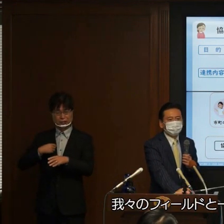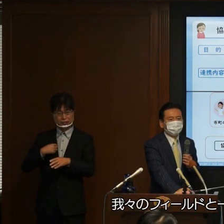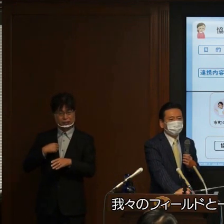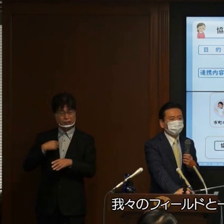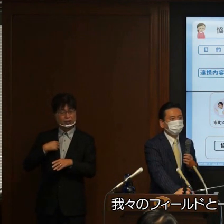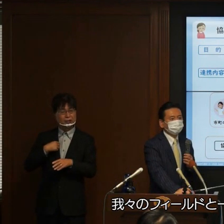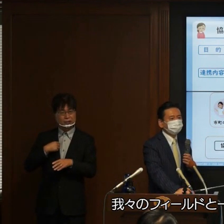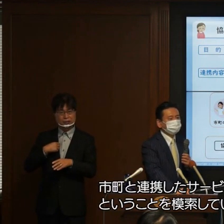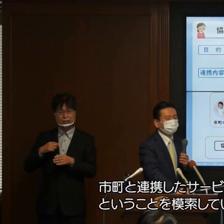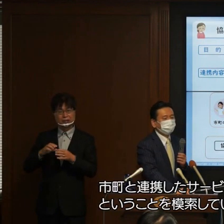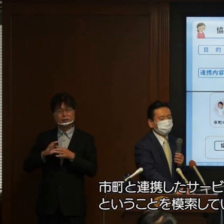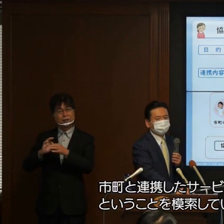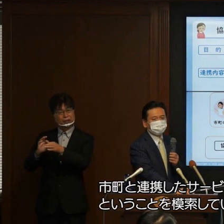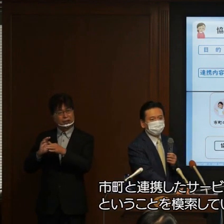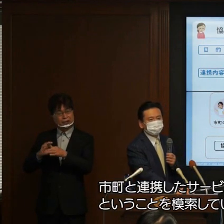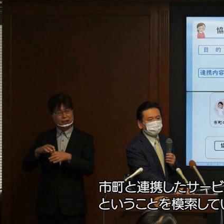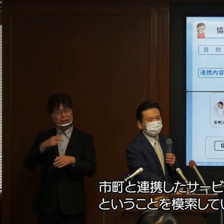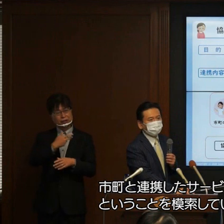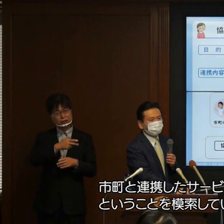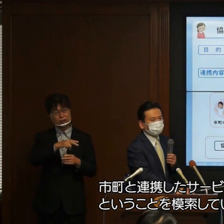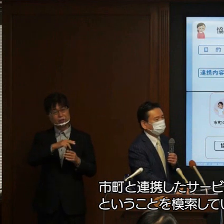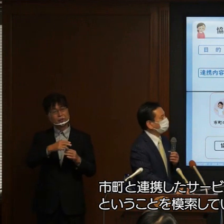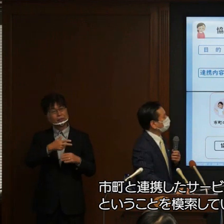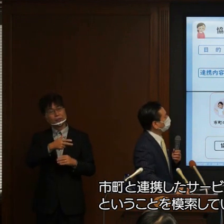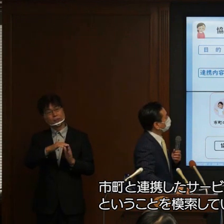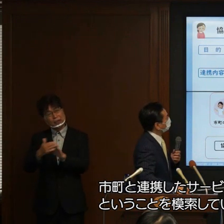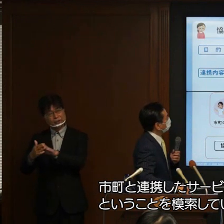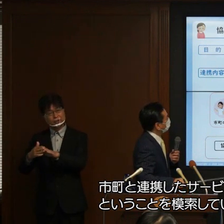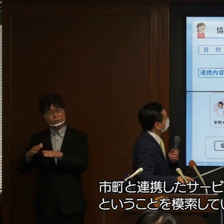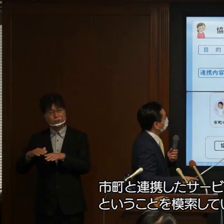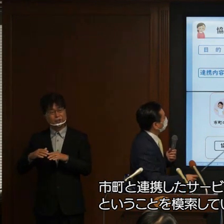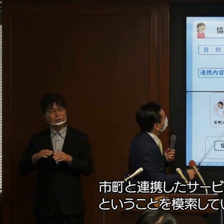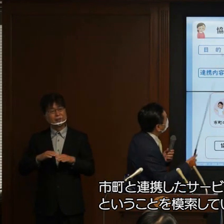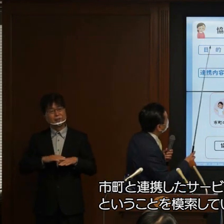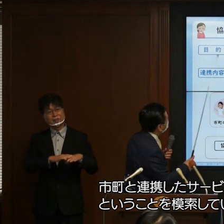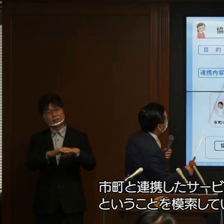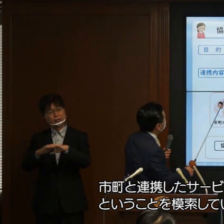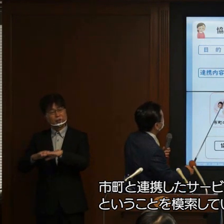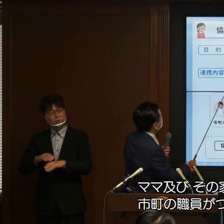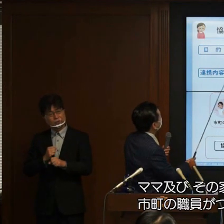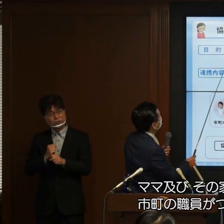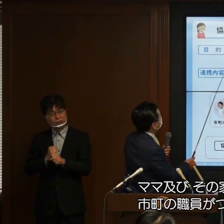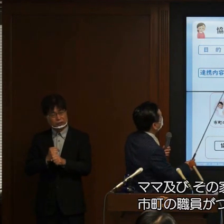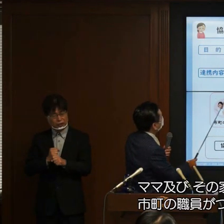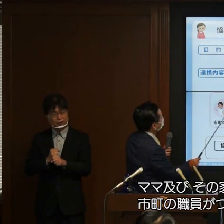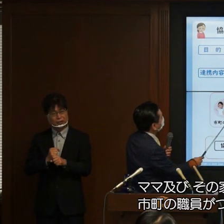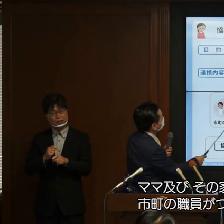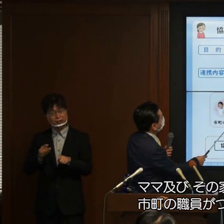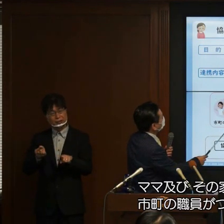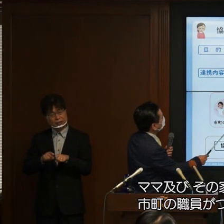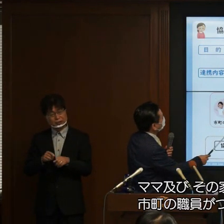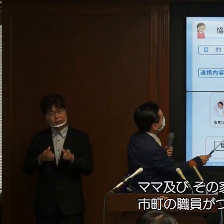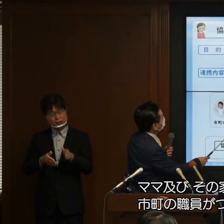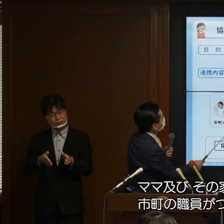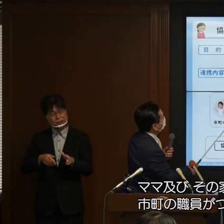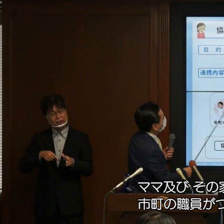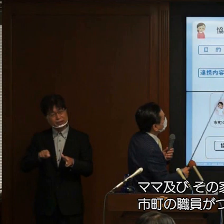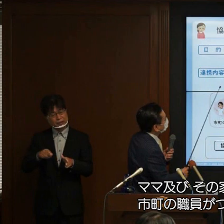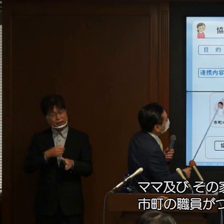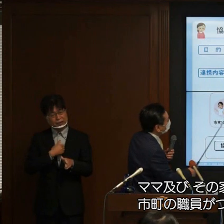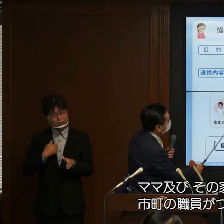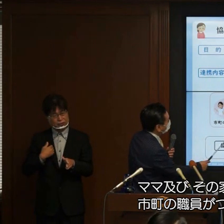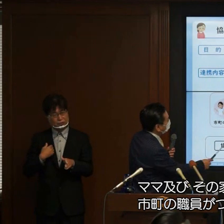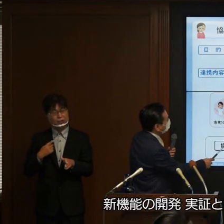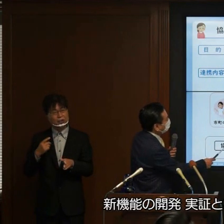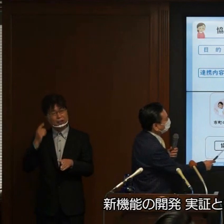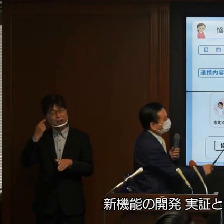ながら、市町と連携したサービスができないかということを模索していきたいということで、ママおよびその家族と市町の職員が